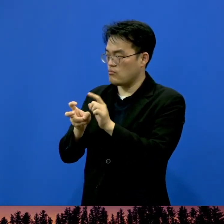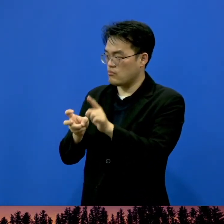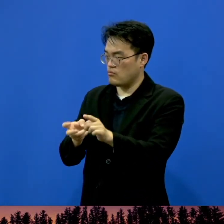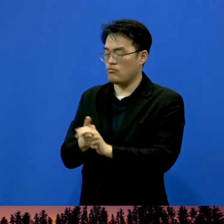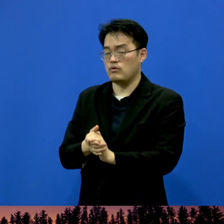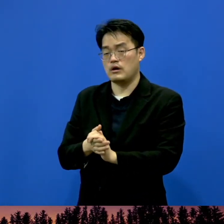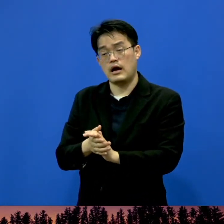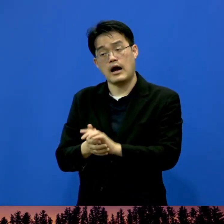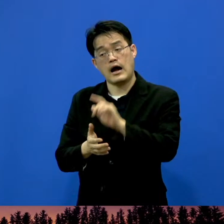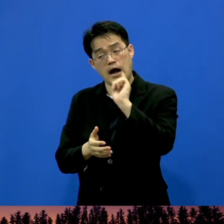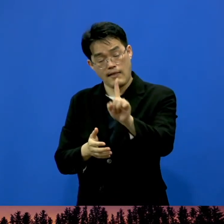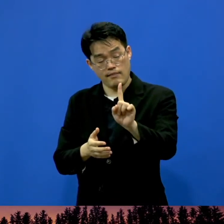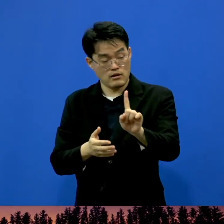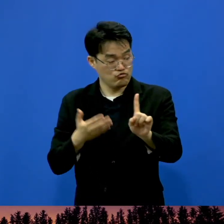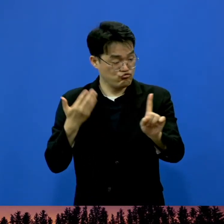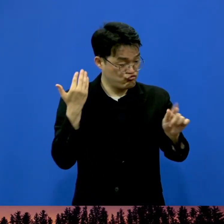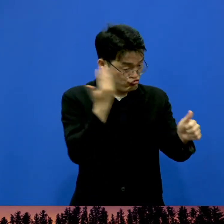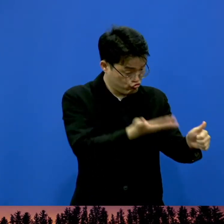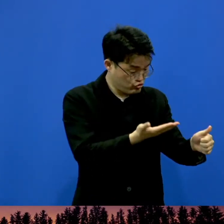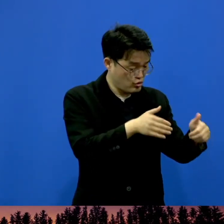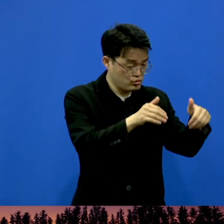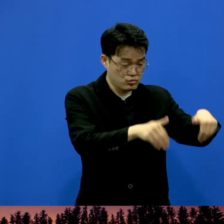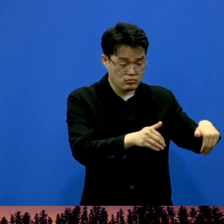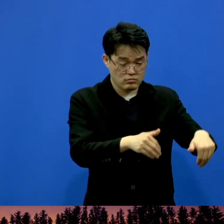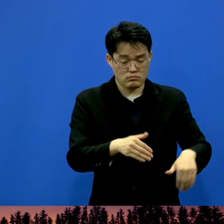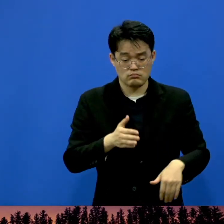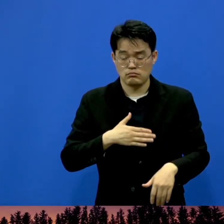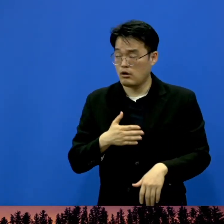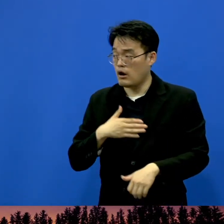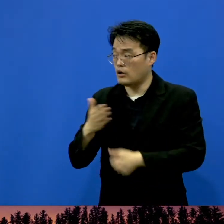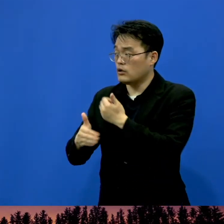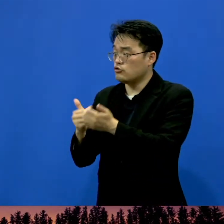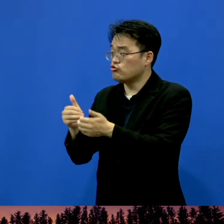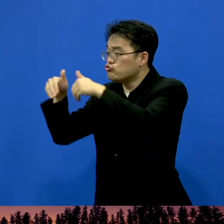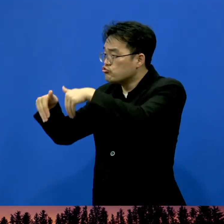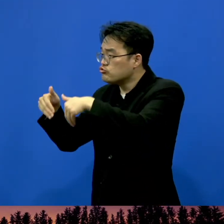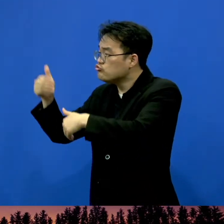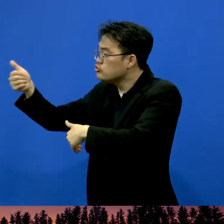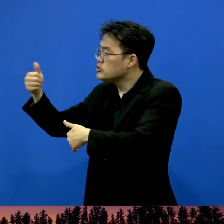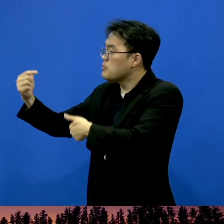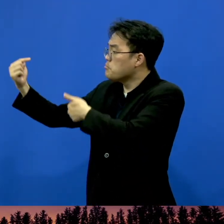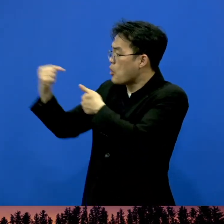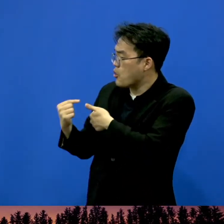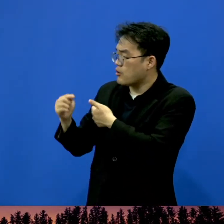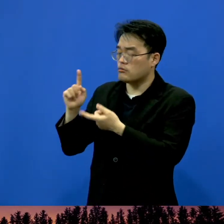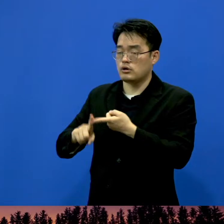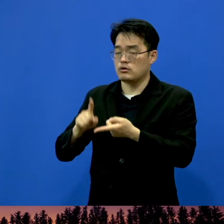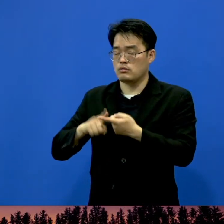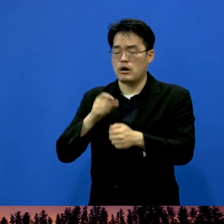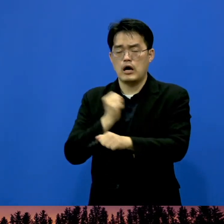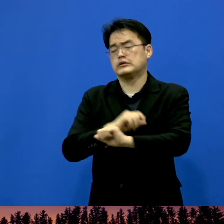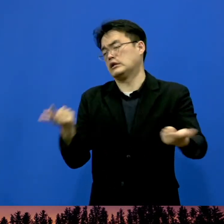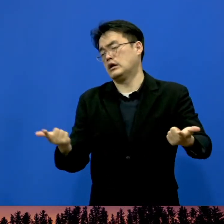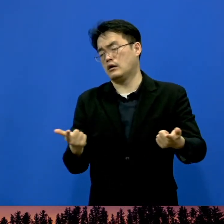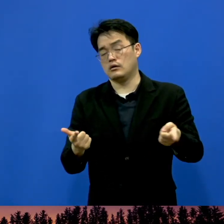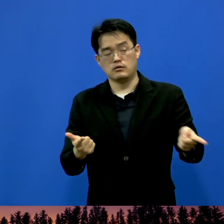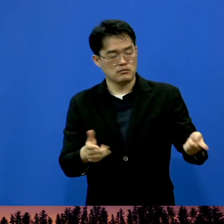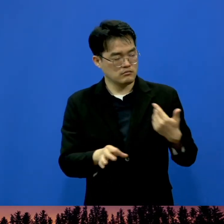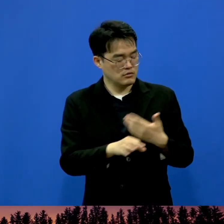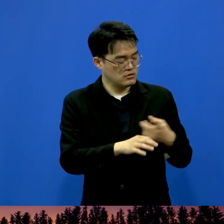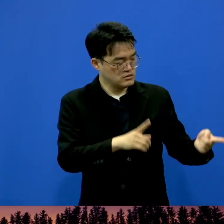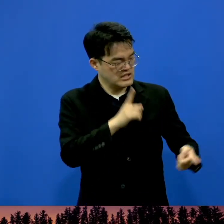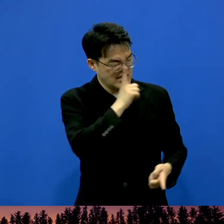이 한 달란트 받은 사람은 해야 될 것을 하지 않는 거, 이거 악한 거라는 거죠. 악한 거, 큰 악한 거라는 거. 그리고 그런